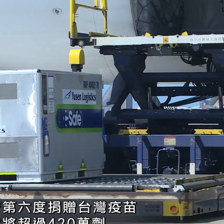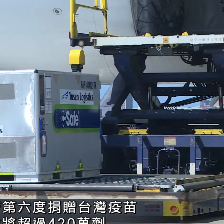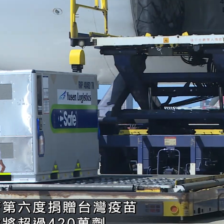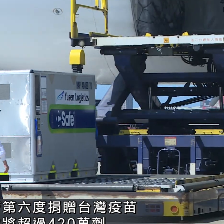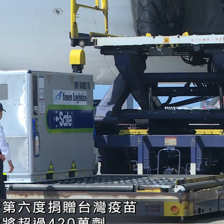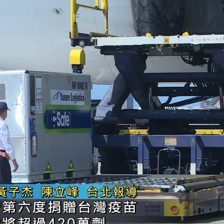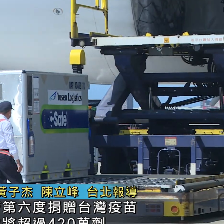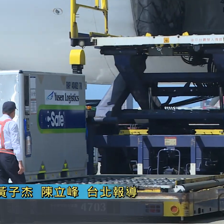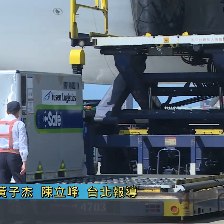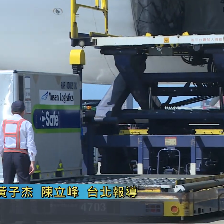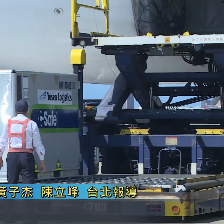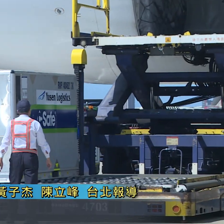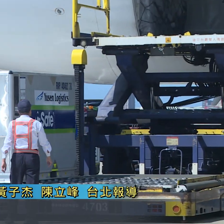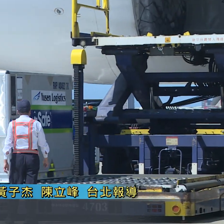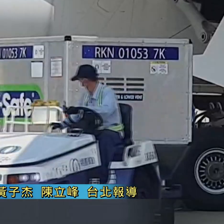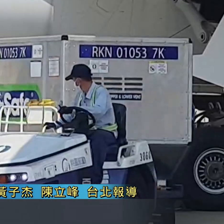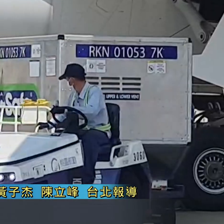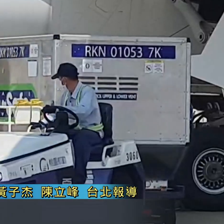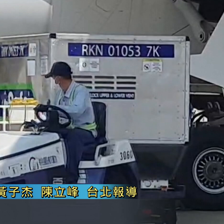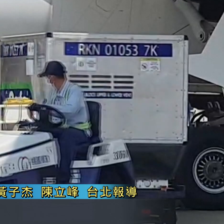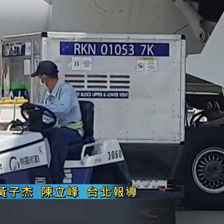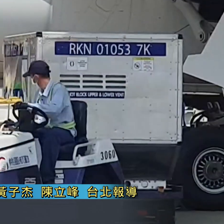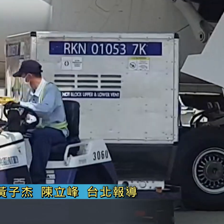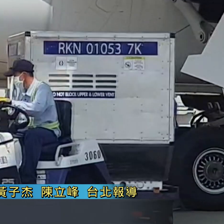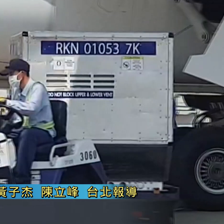420万剂。记者韦尔辰、新隆、黄子杰、陈立峰台报道。